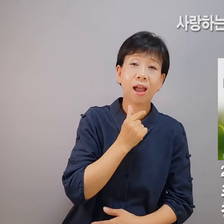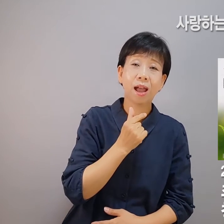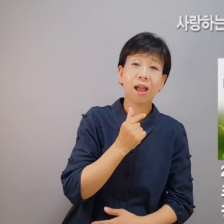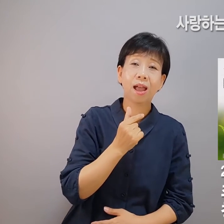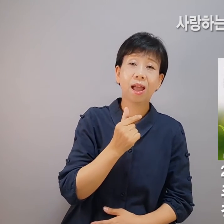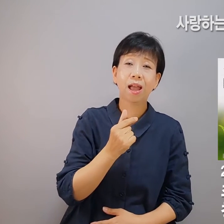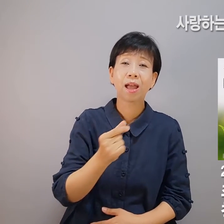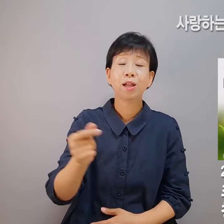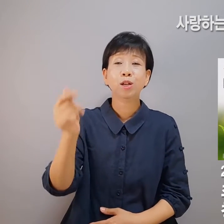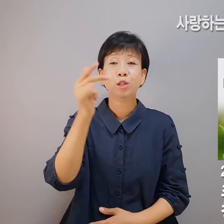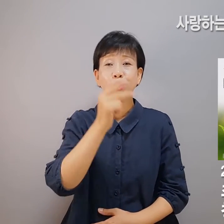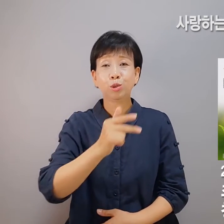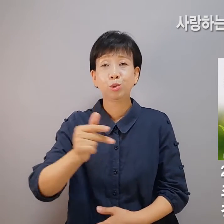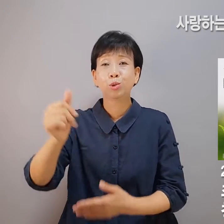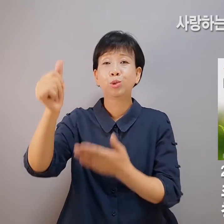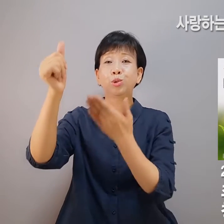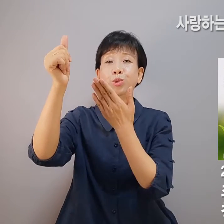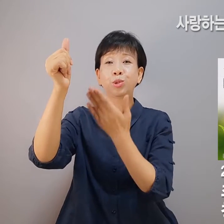따르렵니다.